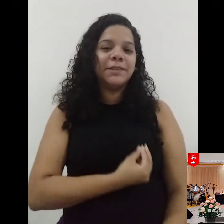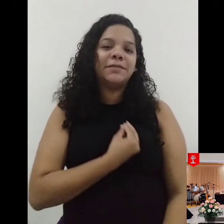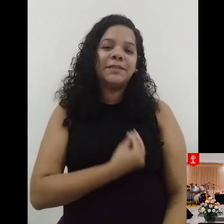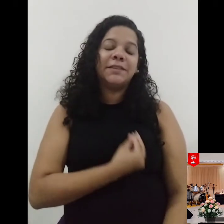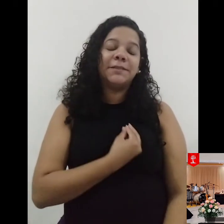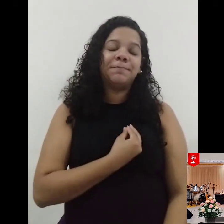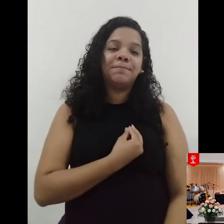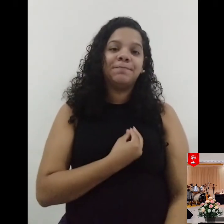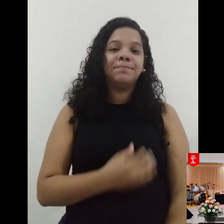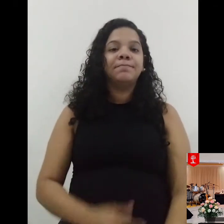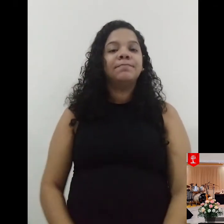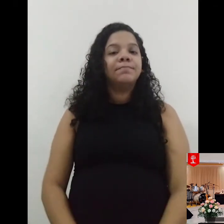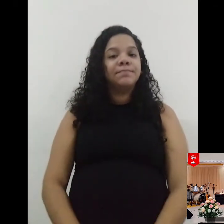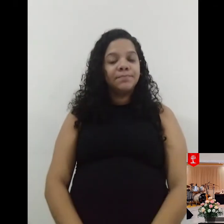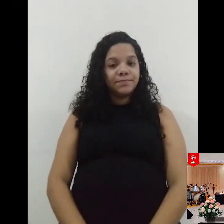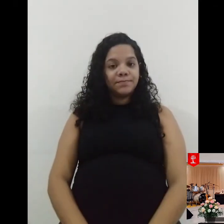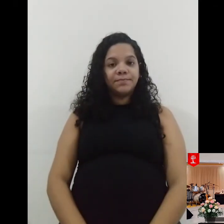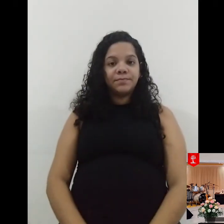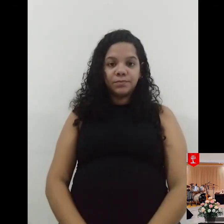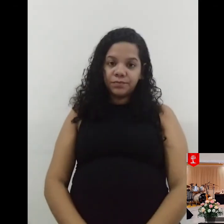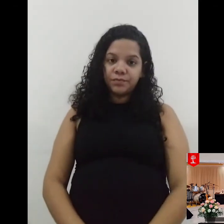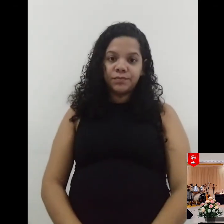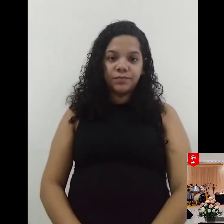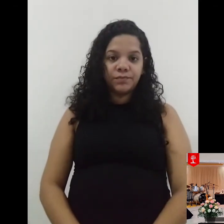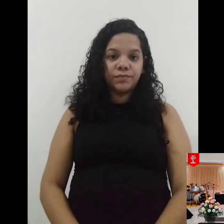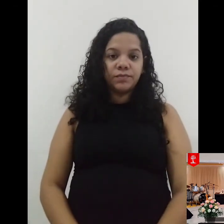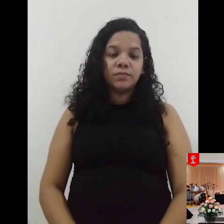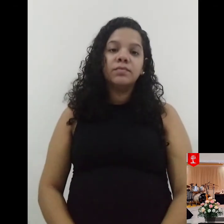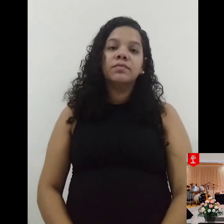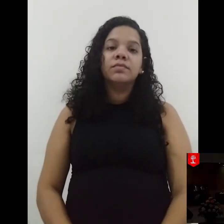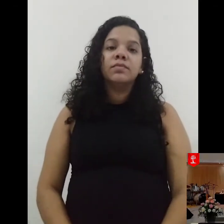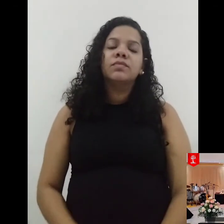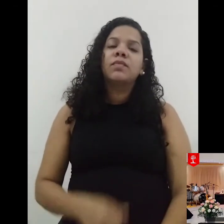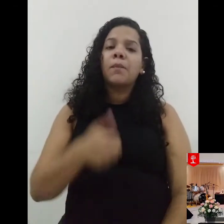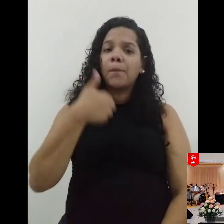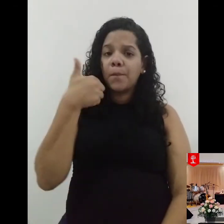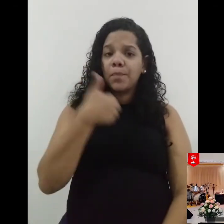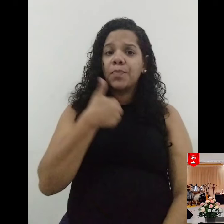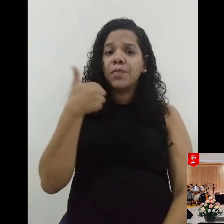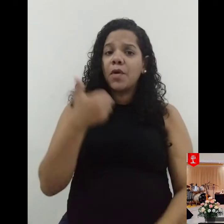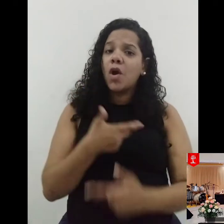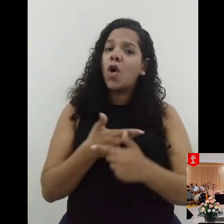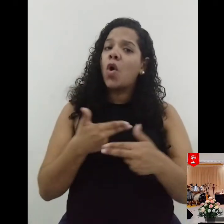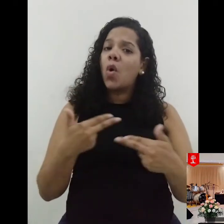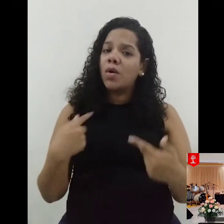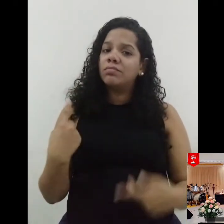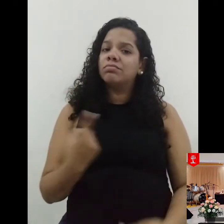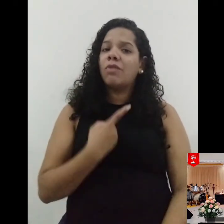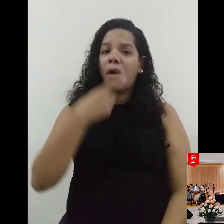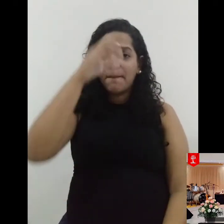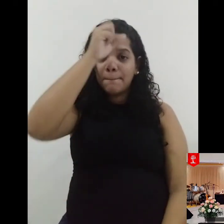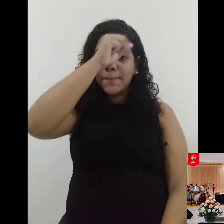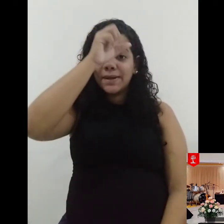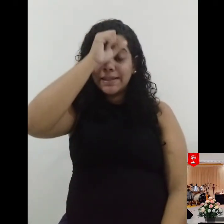e quando fizermos uma análise dessa parábola, pensarmos aonde ela se aplica a outra pessoa.